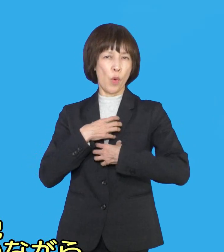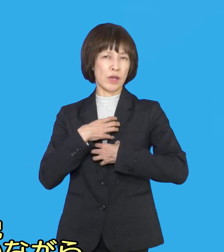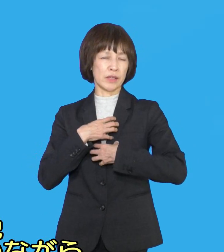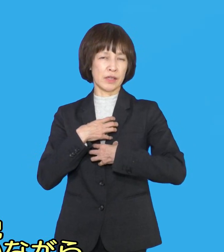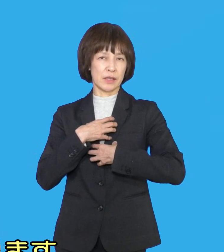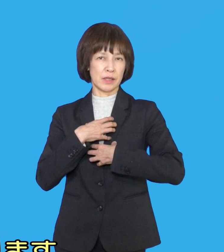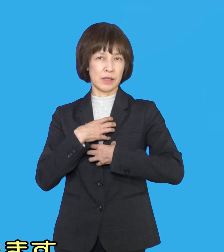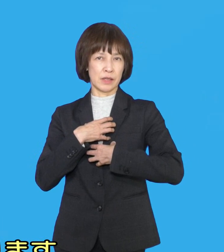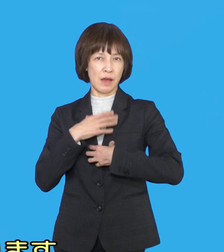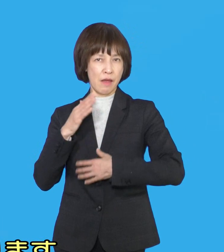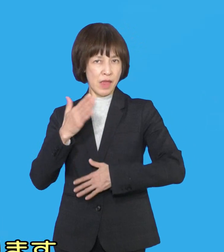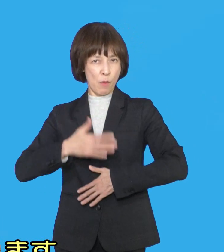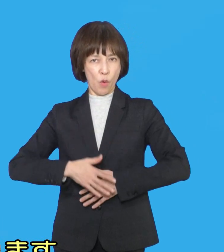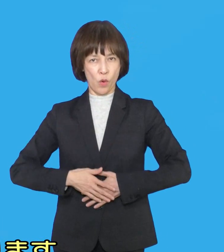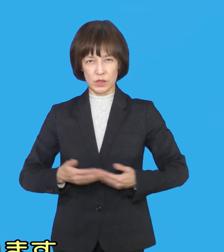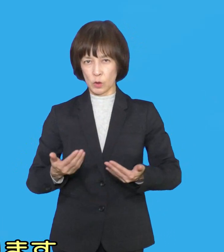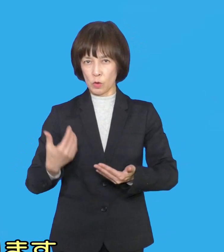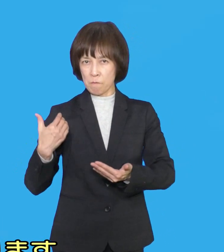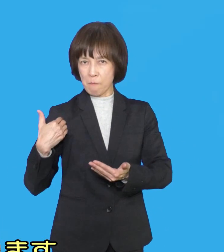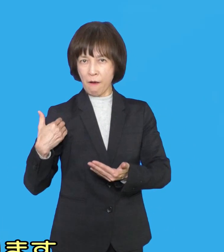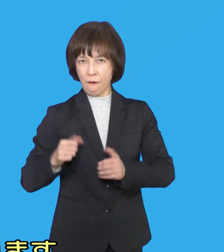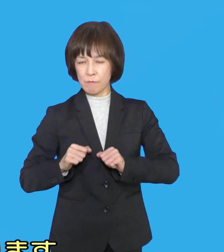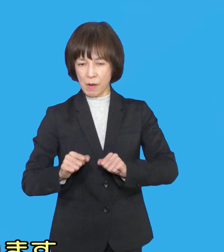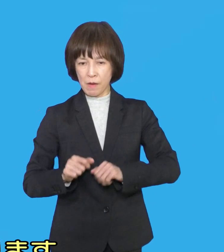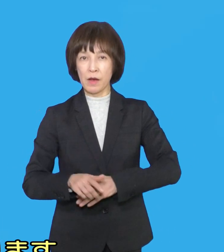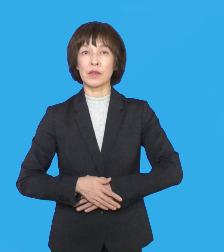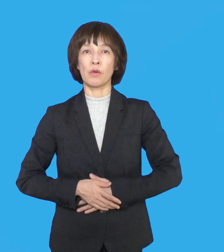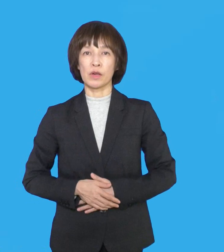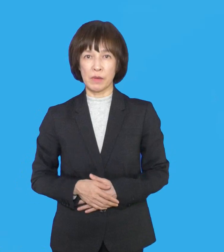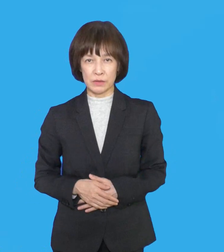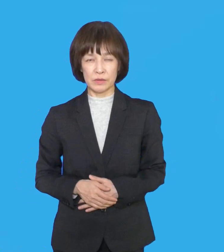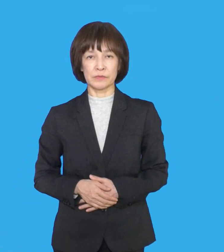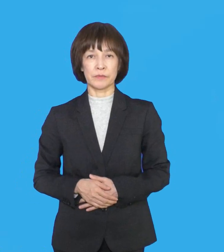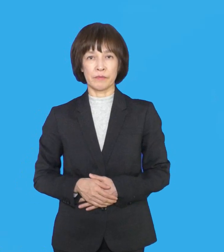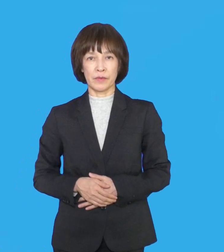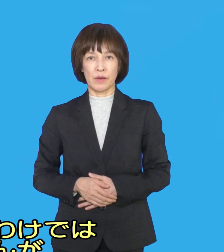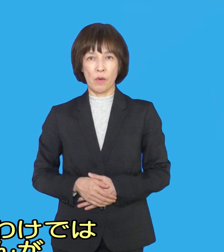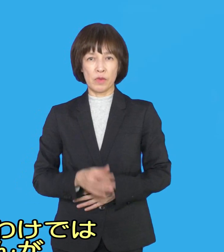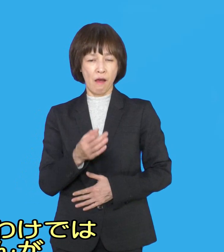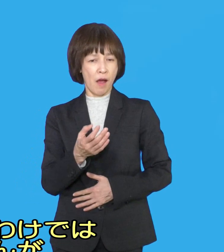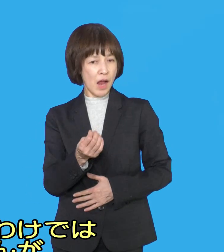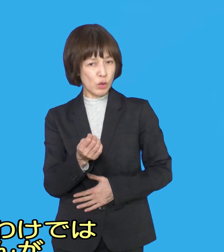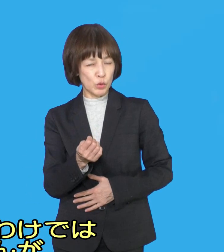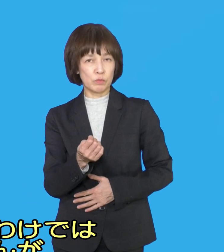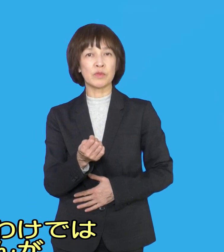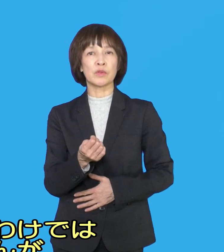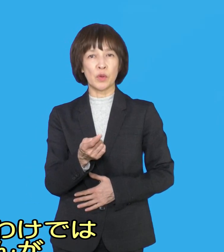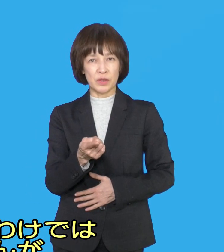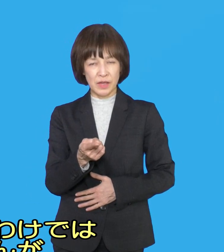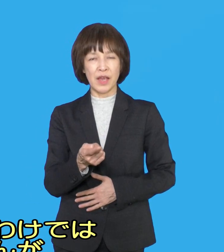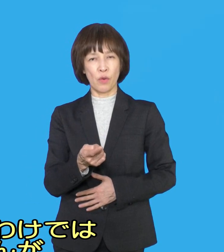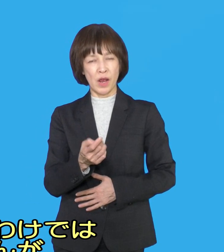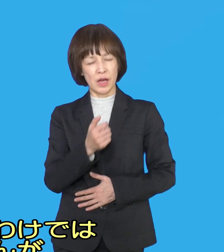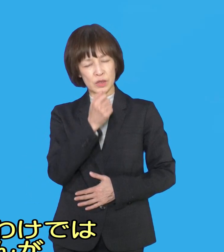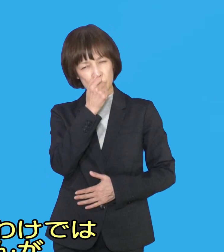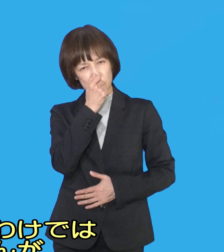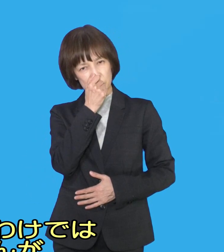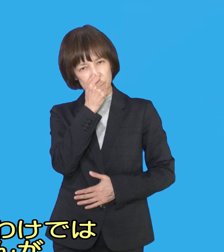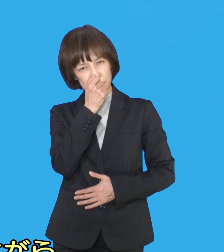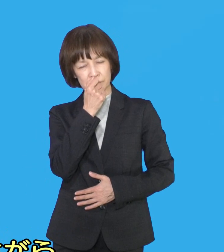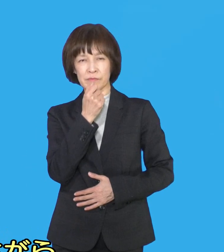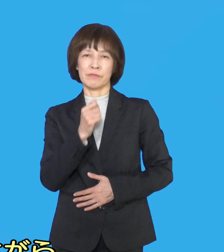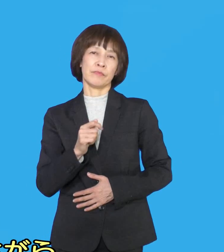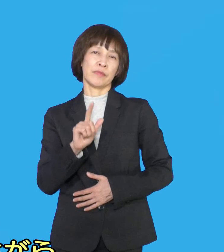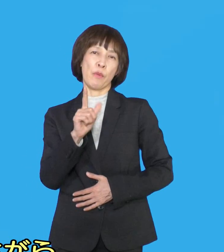伴いながら仕事についていただいております。学として これが万全というわけではないかもしれませ